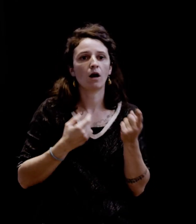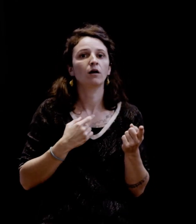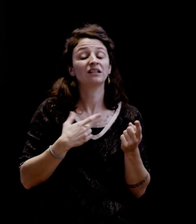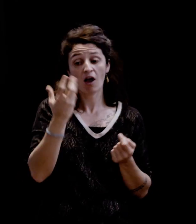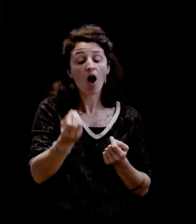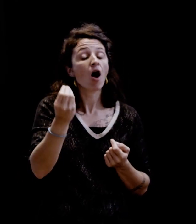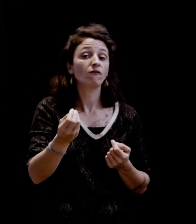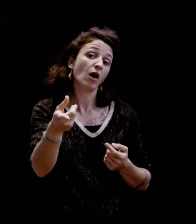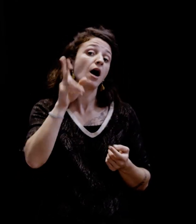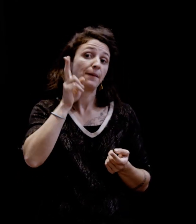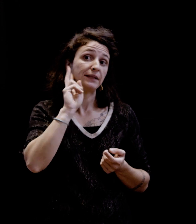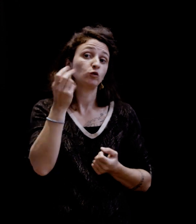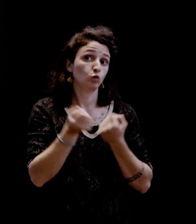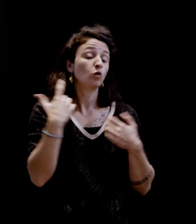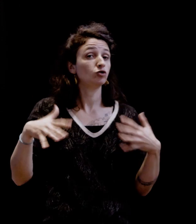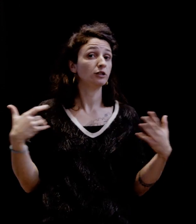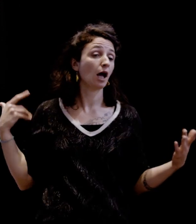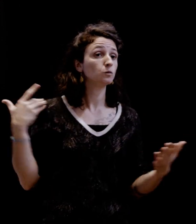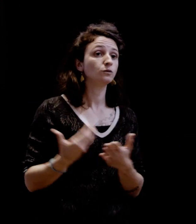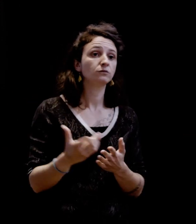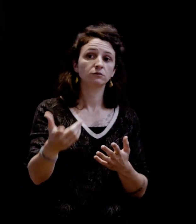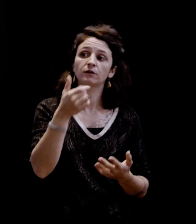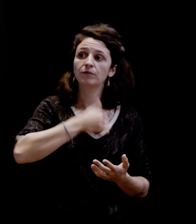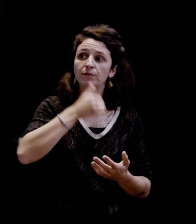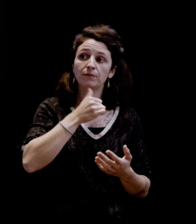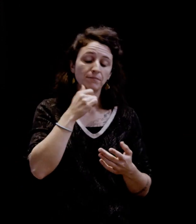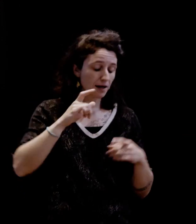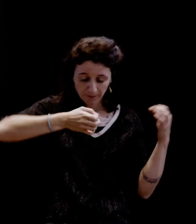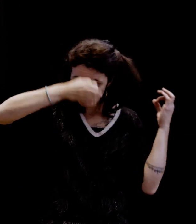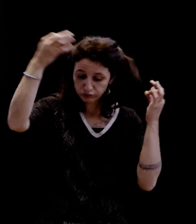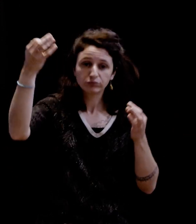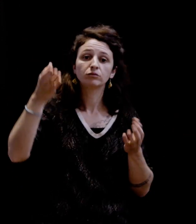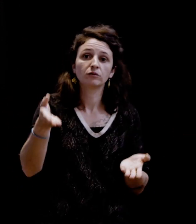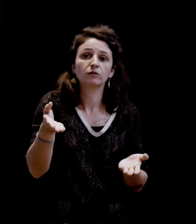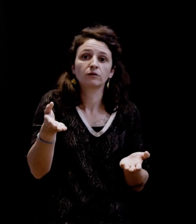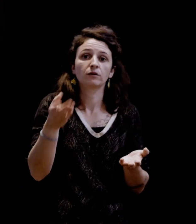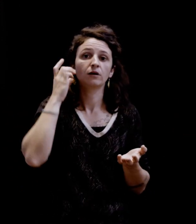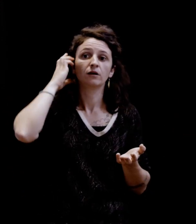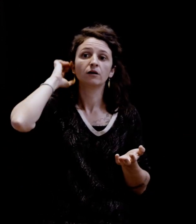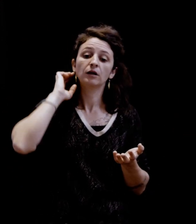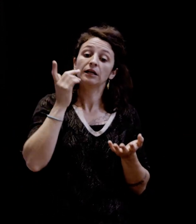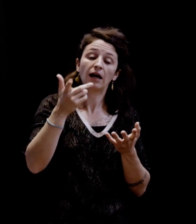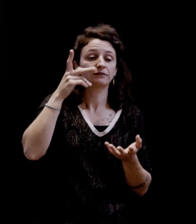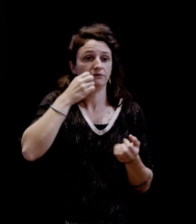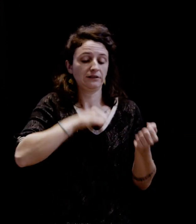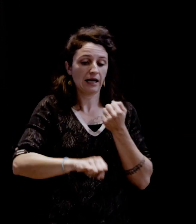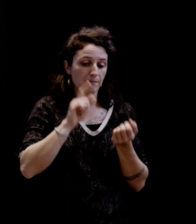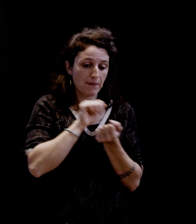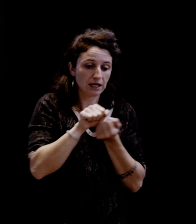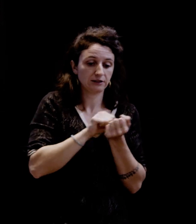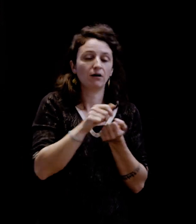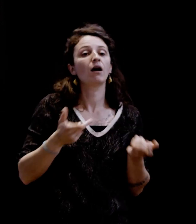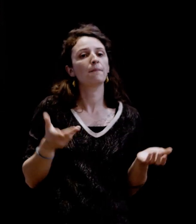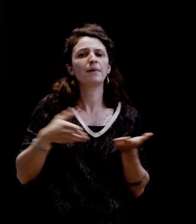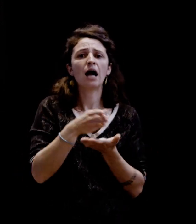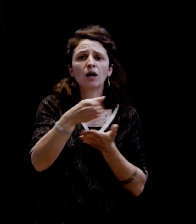à la douleur, des patients qui sont habitués à la douleur et qui ont mal en permanence et qui sont embêtés en permanence pour mâcher. Donc, dans un parcours de rééducation